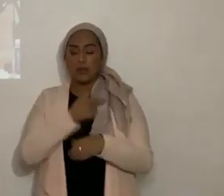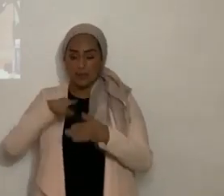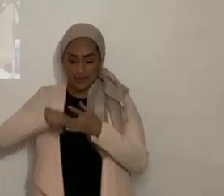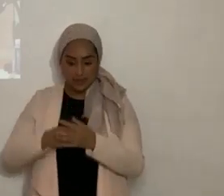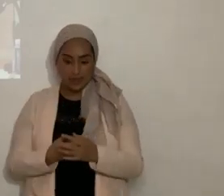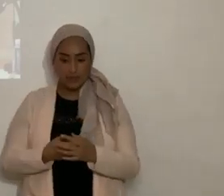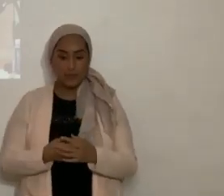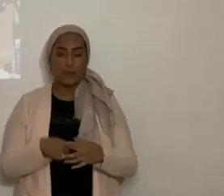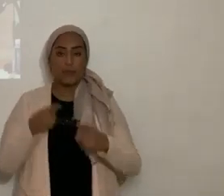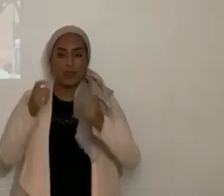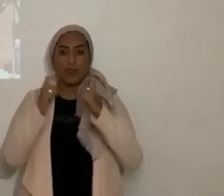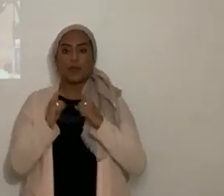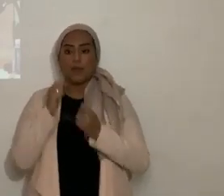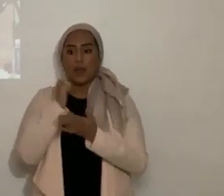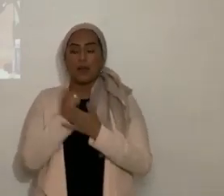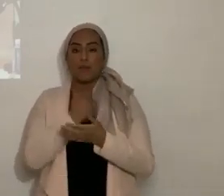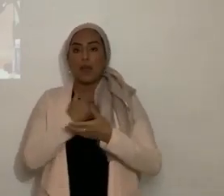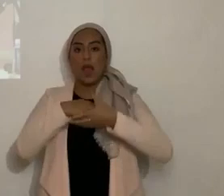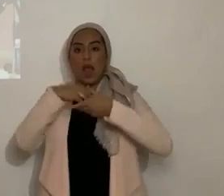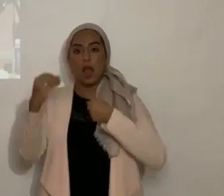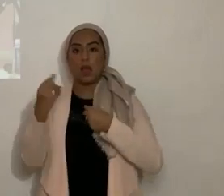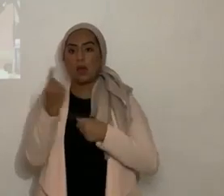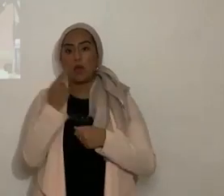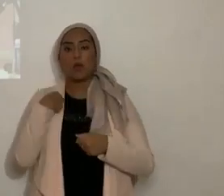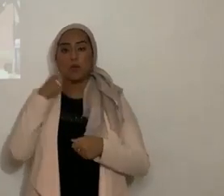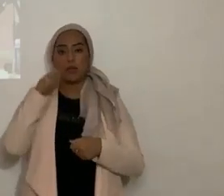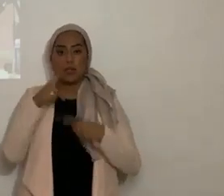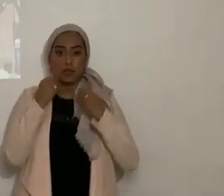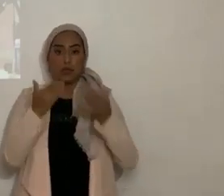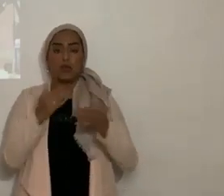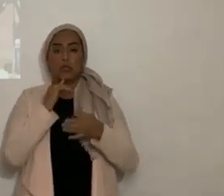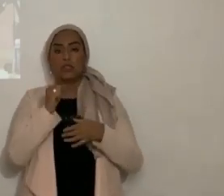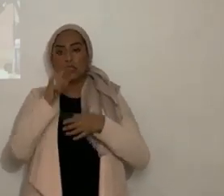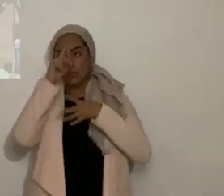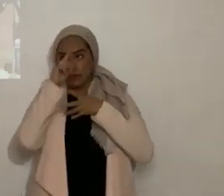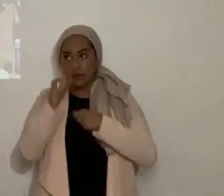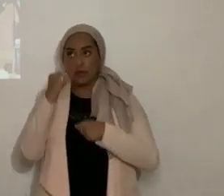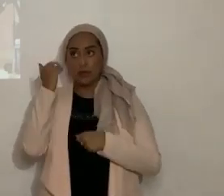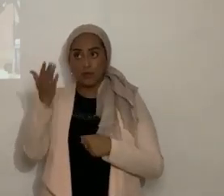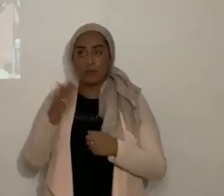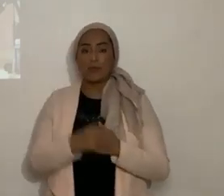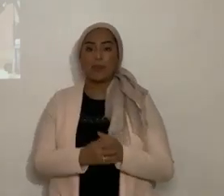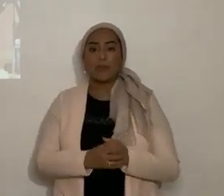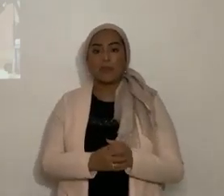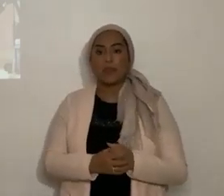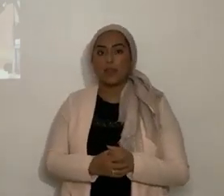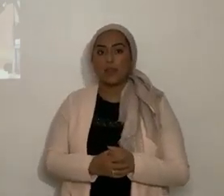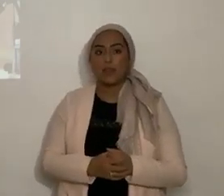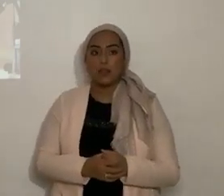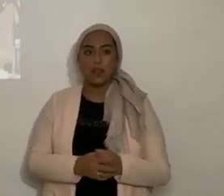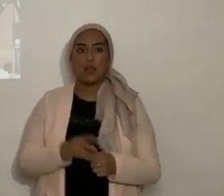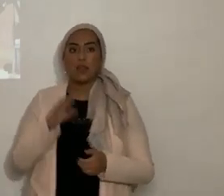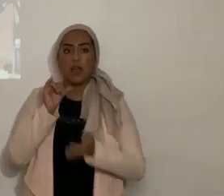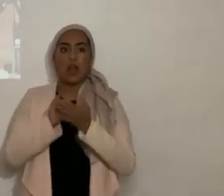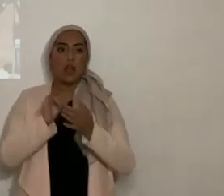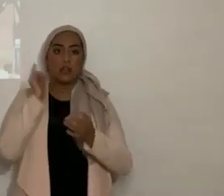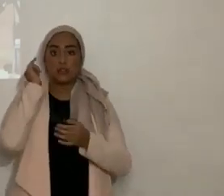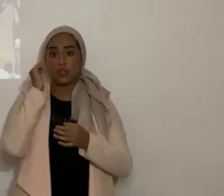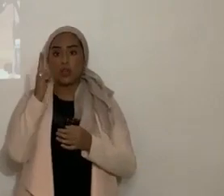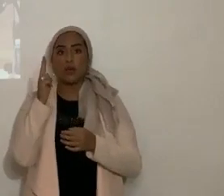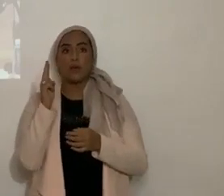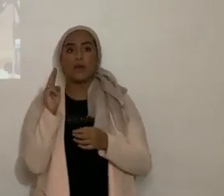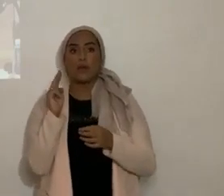principio, dándonos la salida, que lo único que tenemos que hacer es confiar en Él, ¿sí? Que siempre Yahweh va a